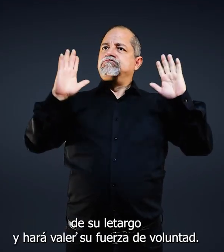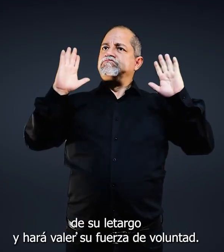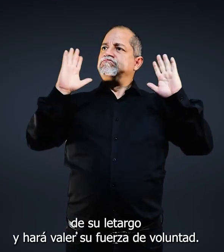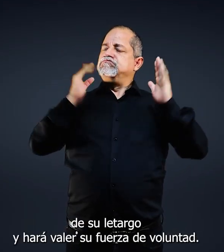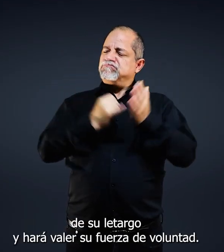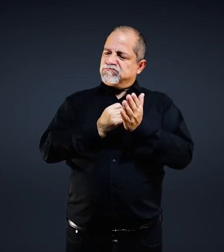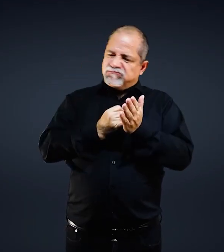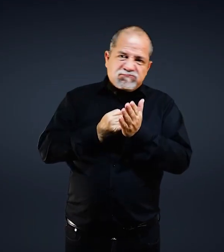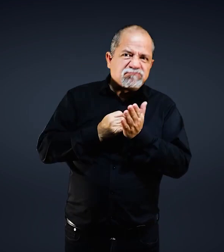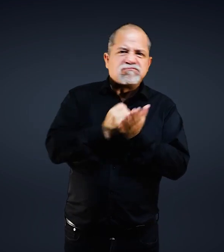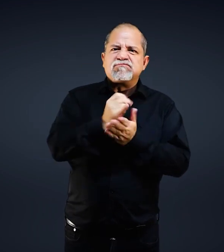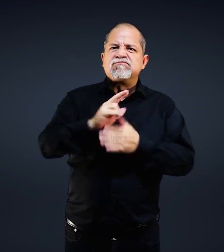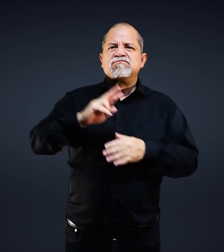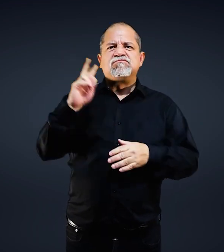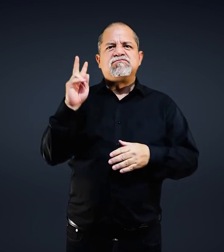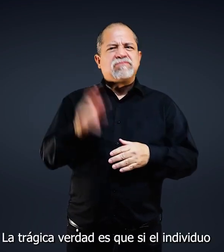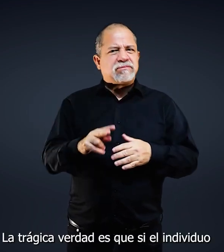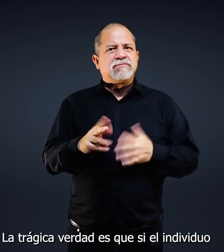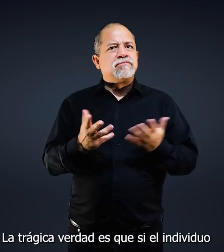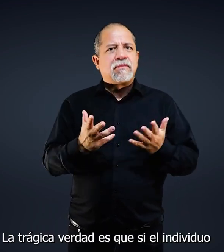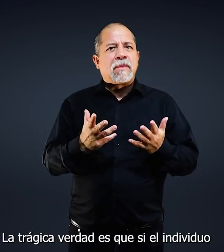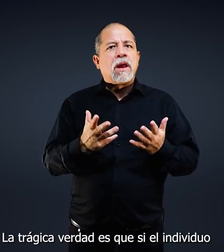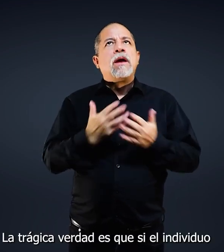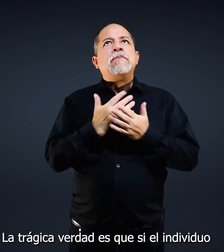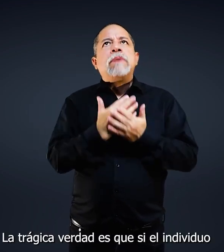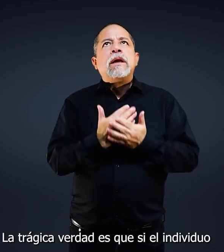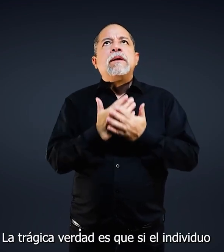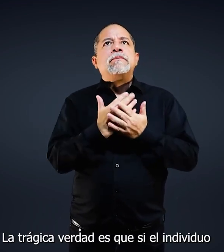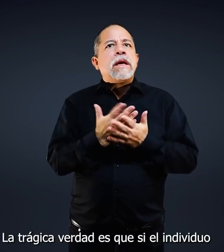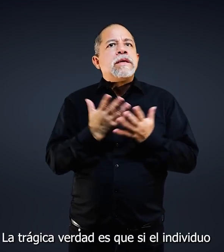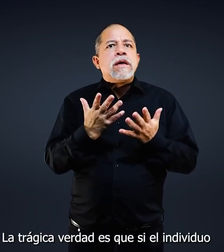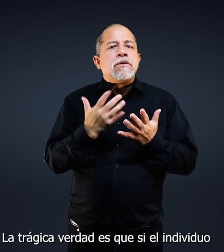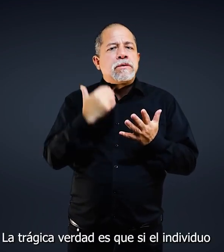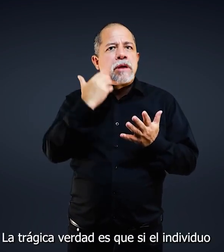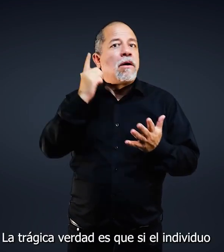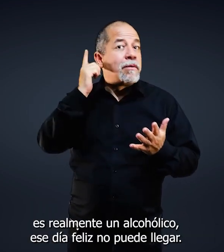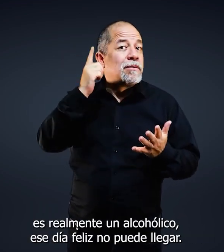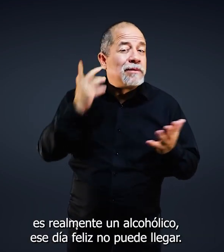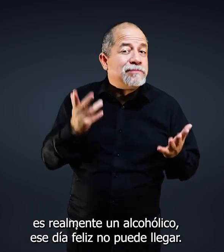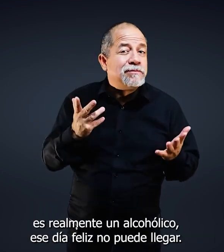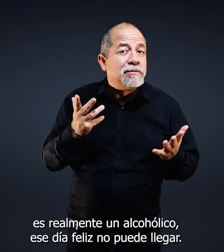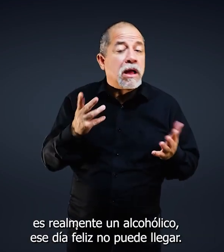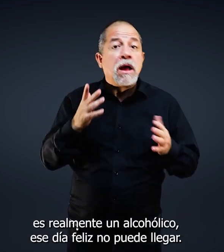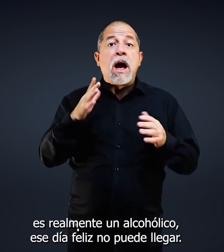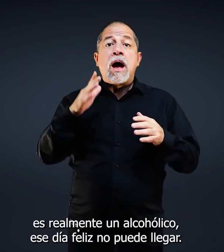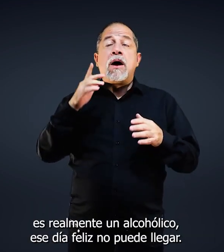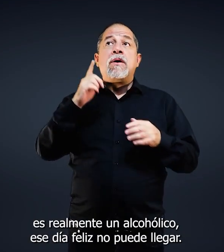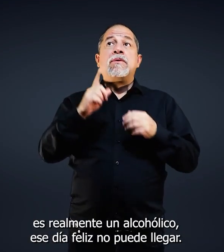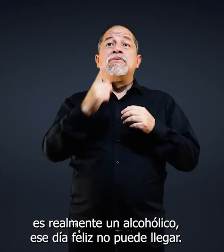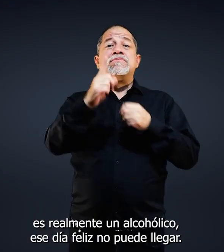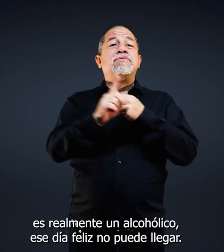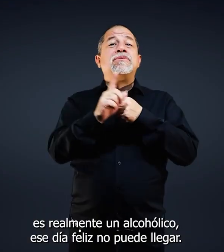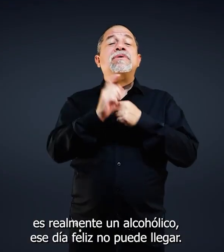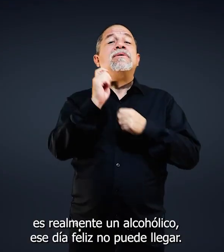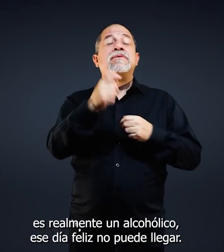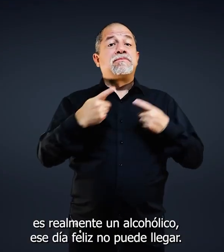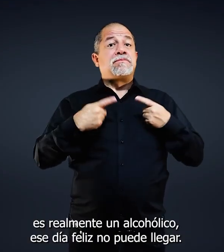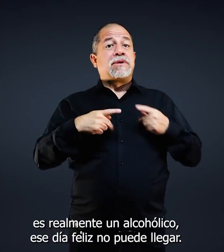voluntad. La trágica verdad es que, si el individuo es realmente un alcohólico, ese día feliz